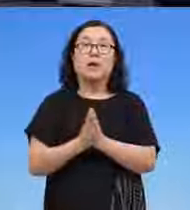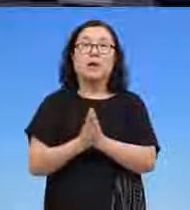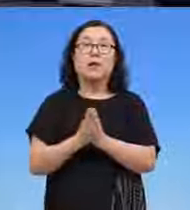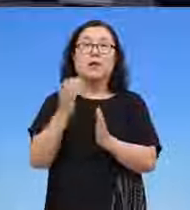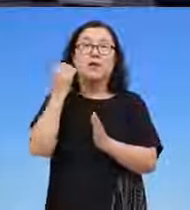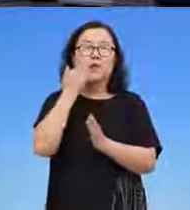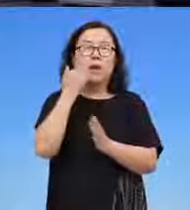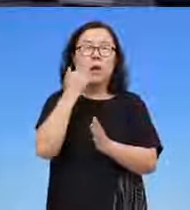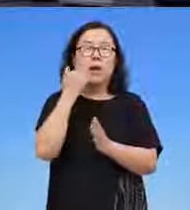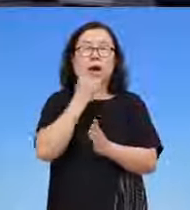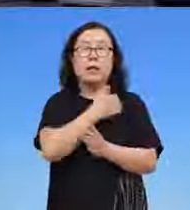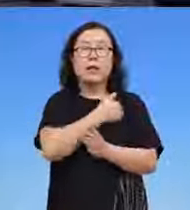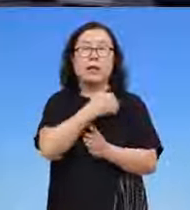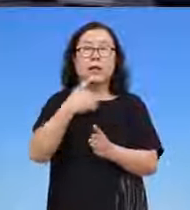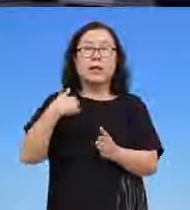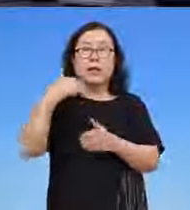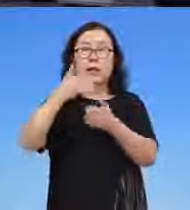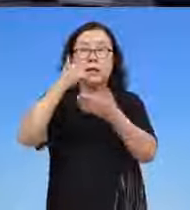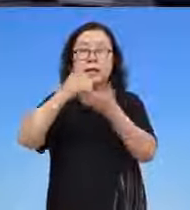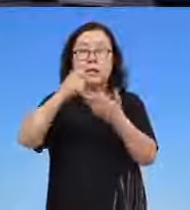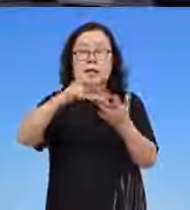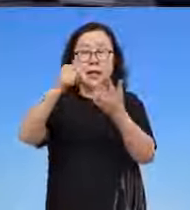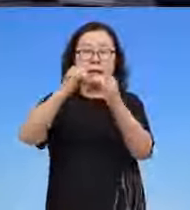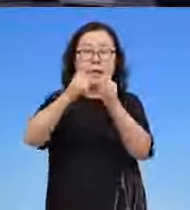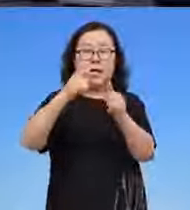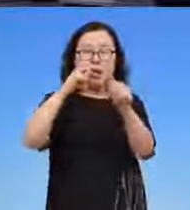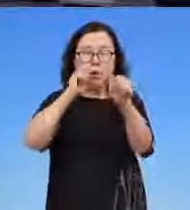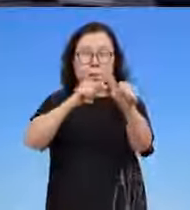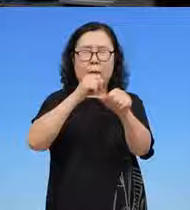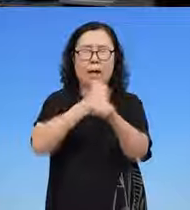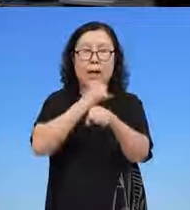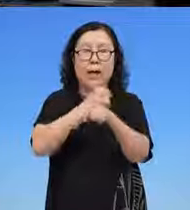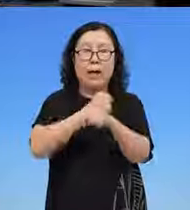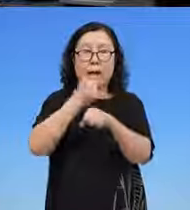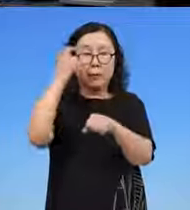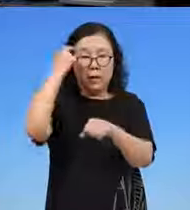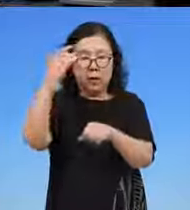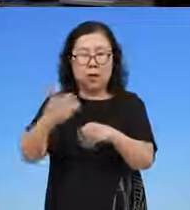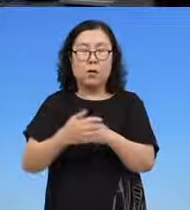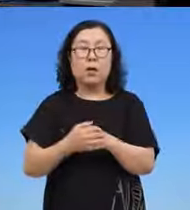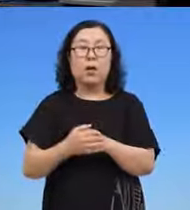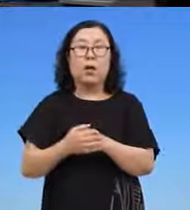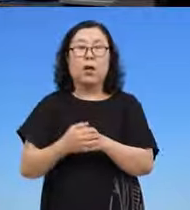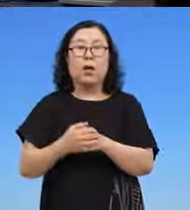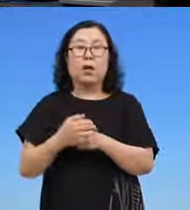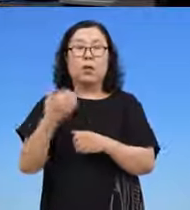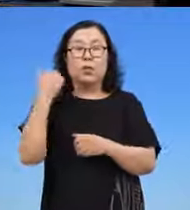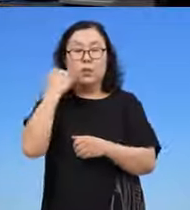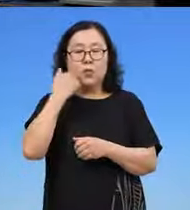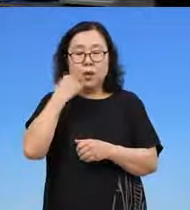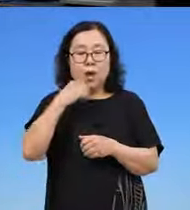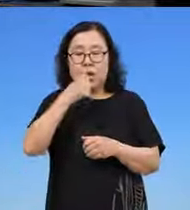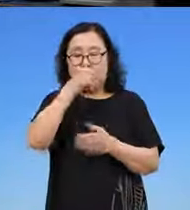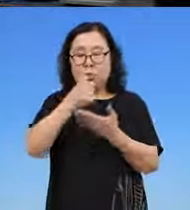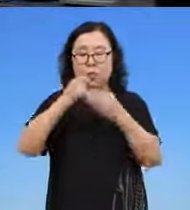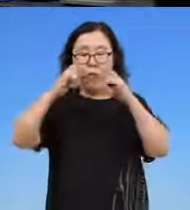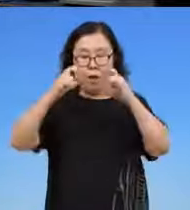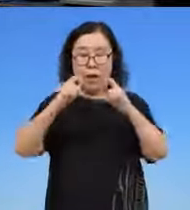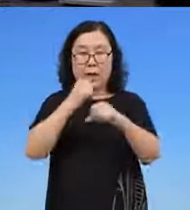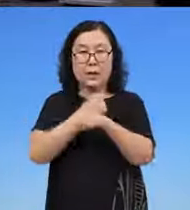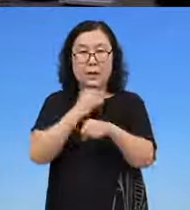8장 33절, 누가 능히 하나님께서 택하신 자들을 고발하리요. 또 34절, 누가